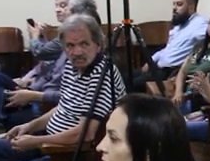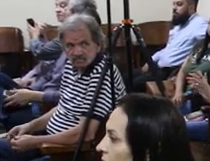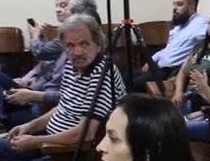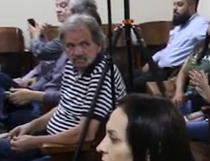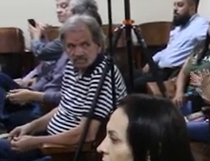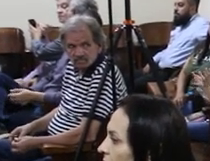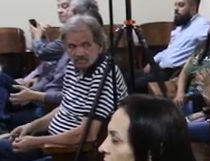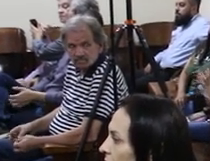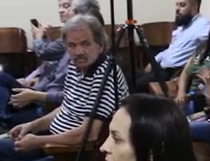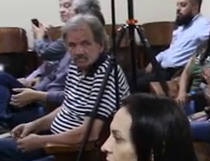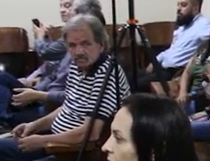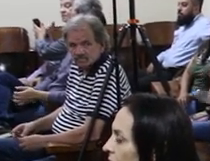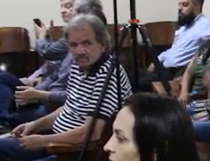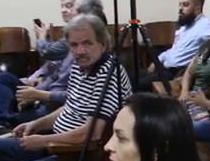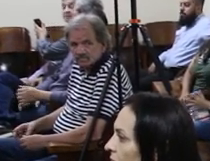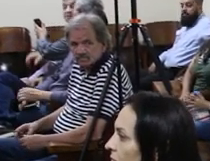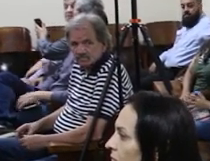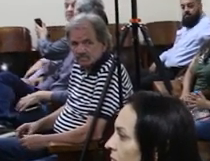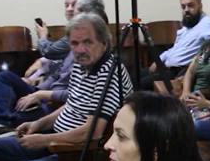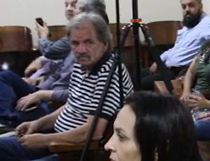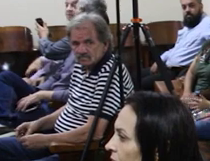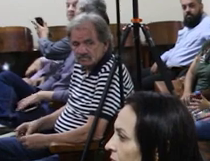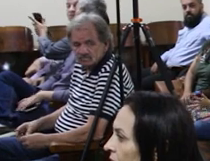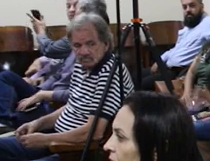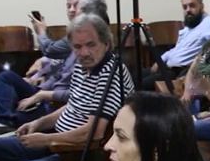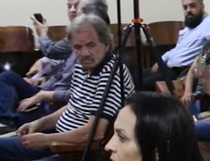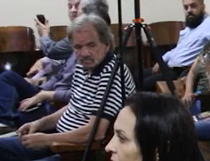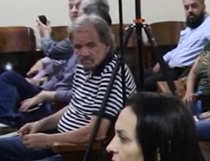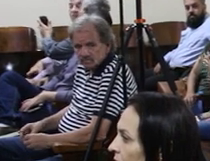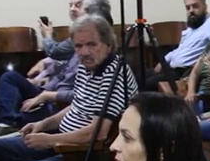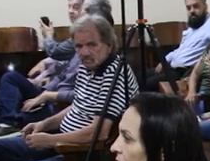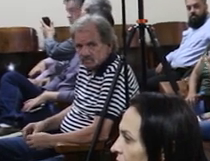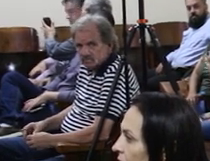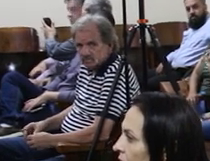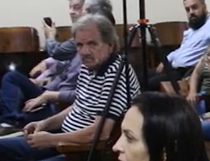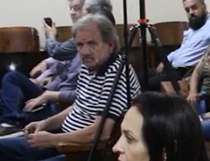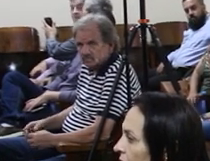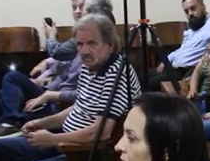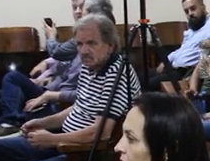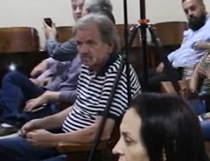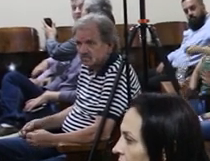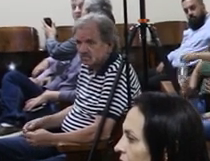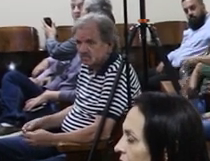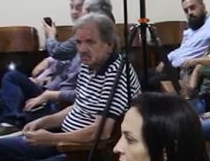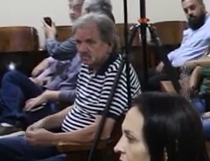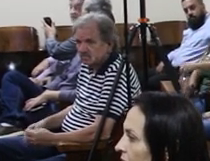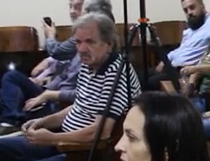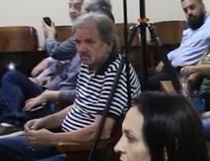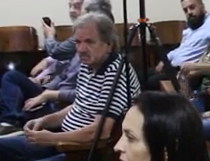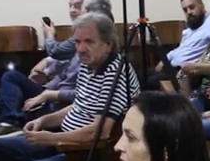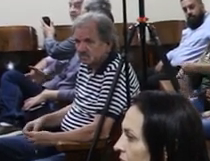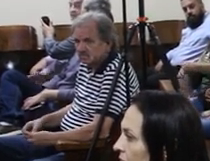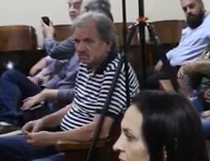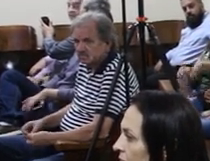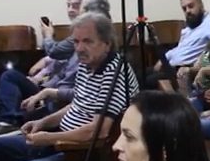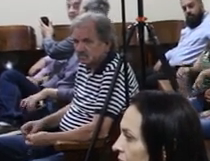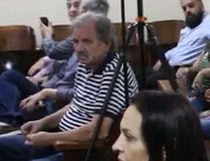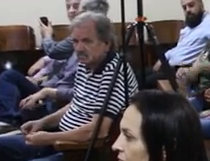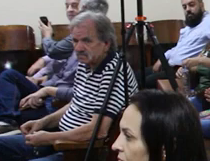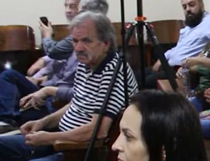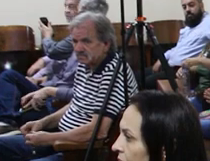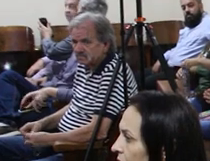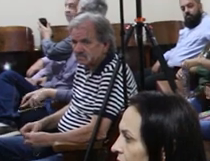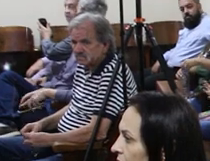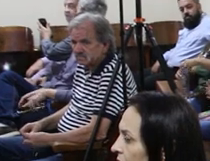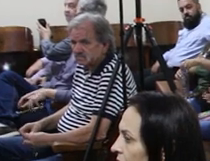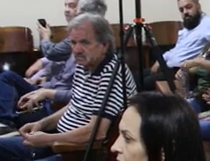têm uma ligação muito forte com a terra. Então é uma coisa que chama atenção, mesmo eles estando em Curitiba, conheço vários, e eles são entusiastas,